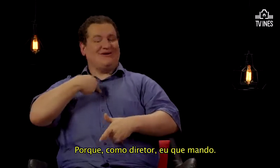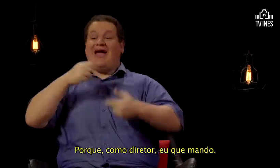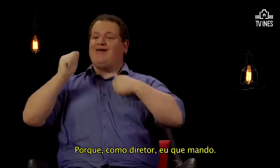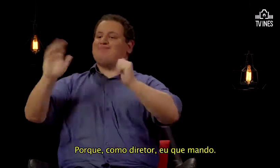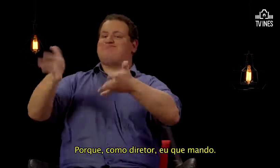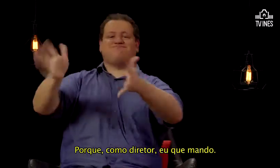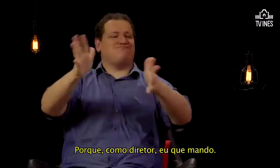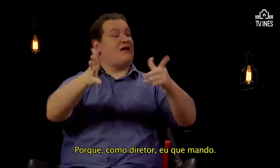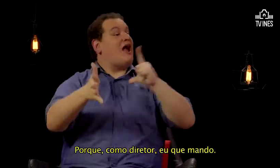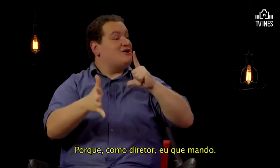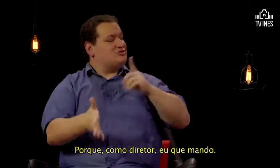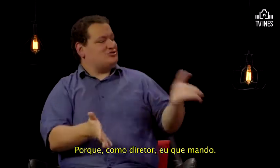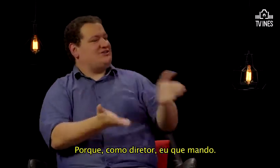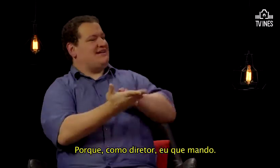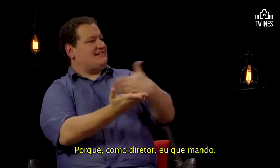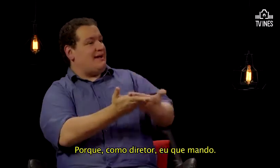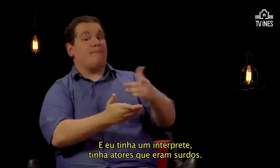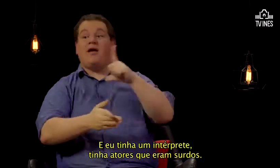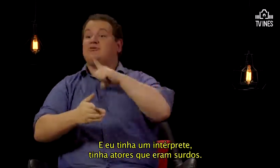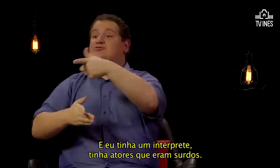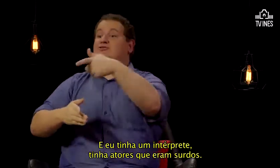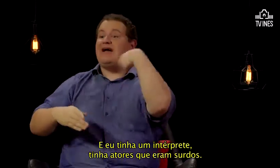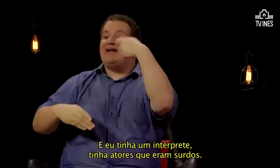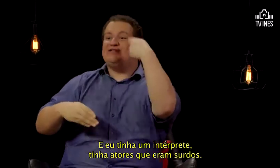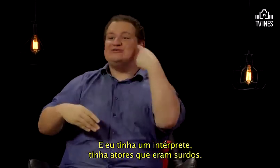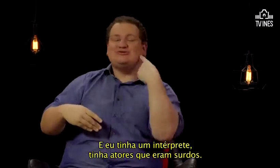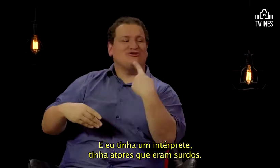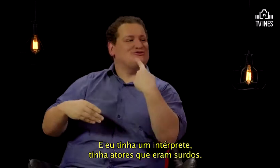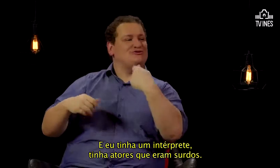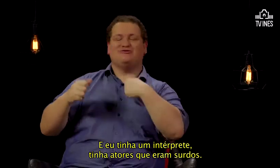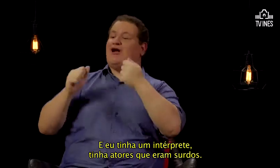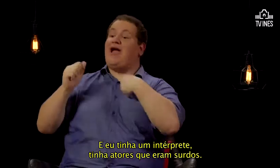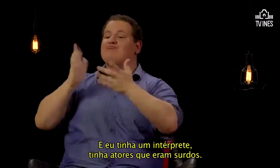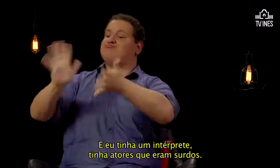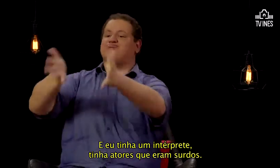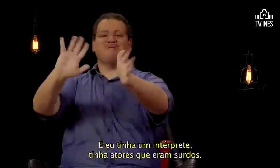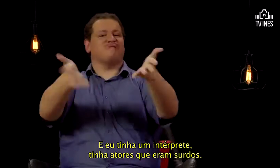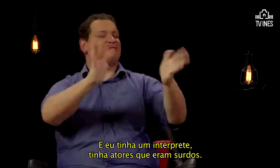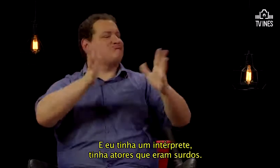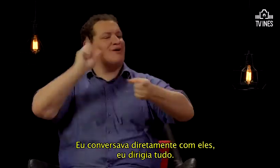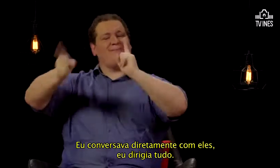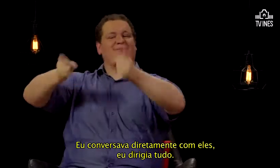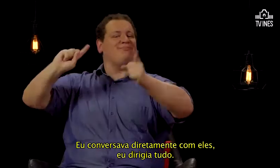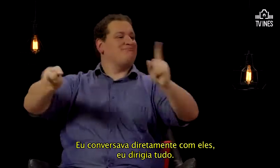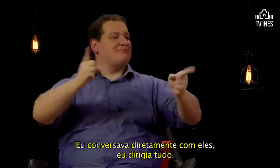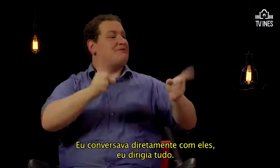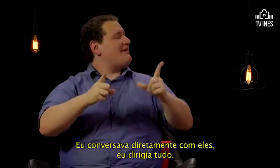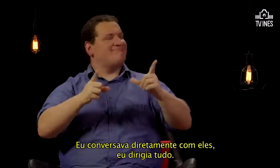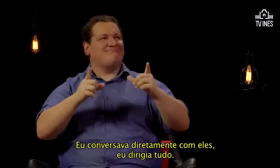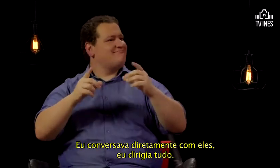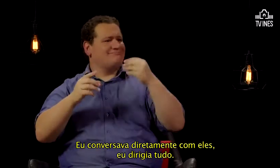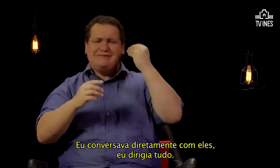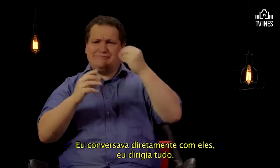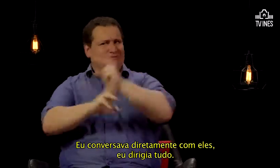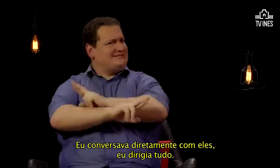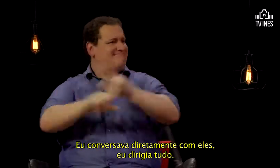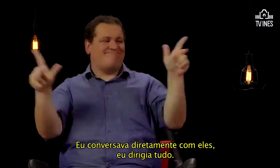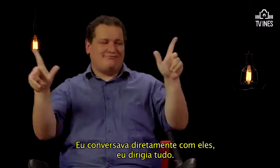Porque como diretor, eu que mando. E eu tinha o intérprete, eu tinha os atores que eram surdos, eu conversava diretamente com eles, eu dirigia